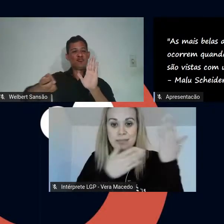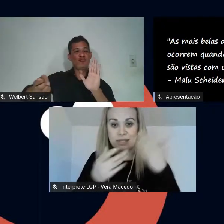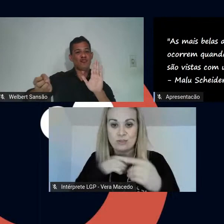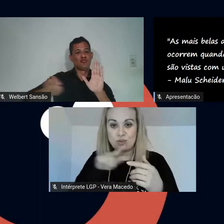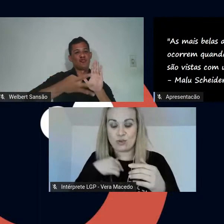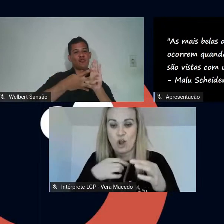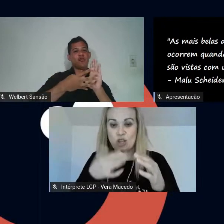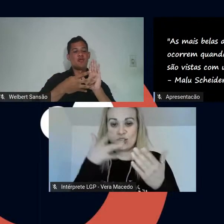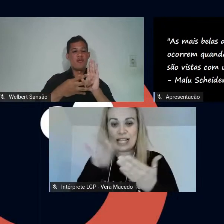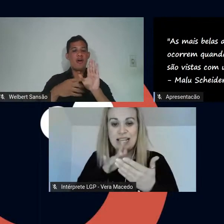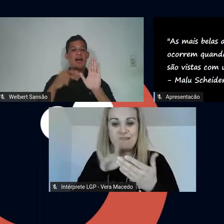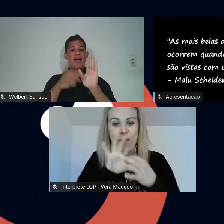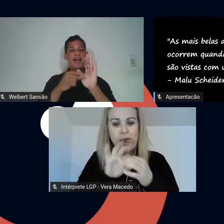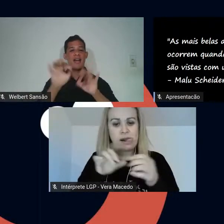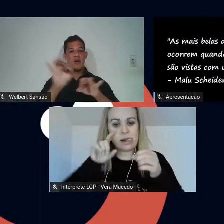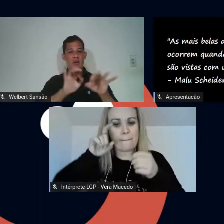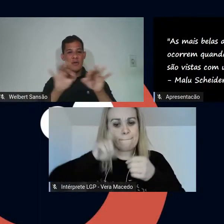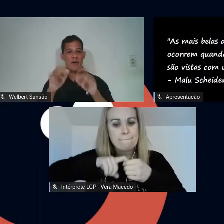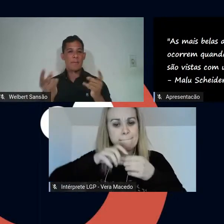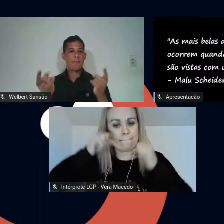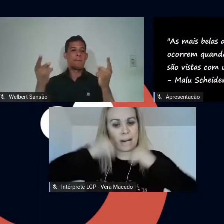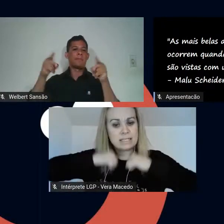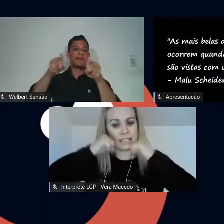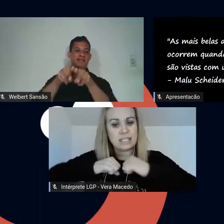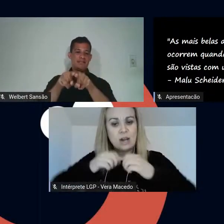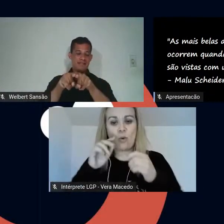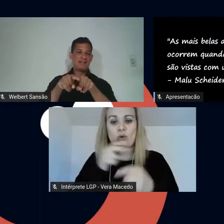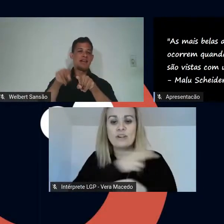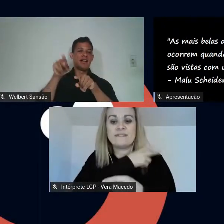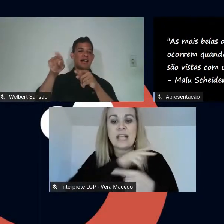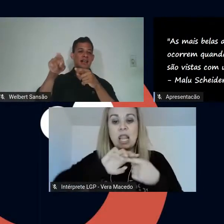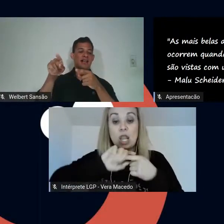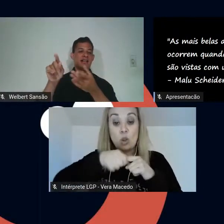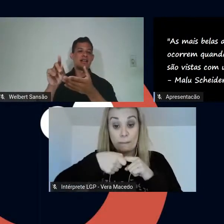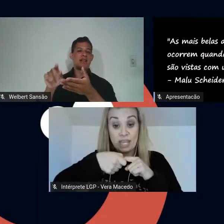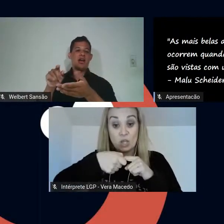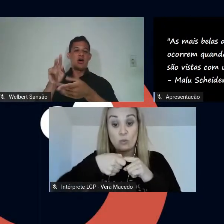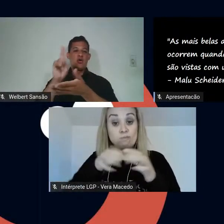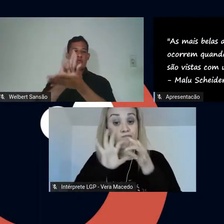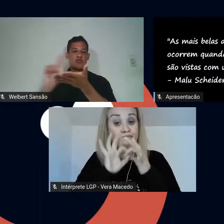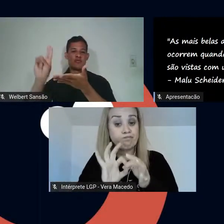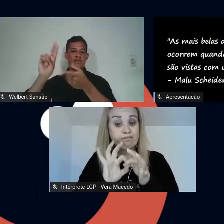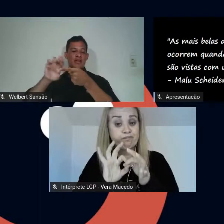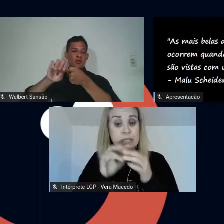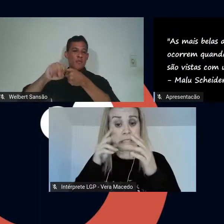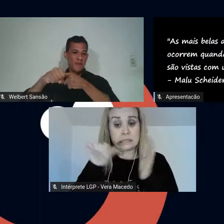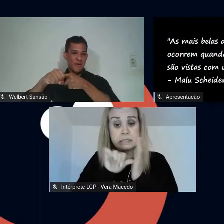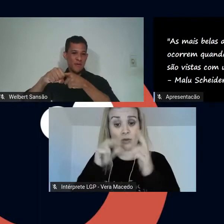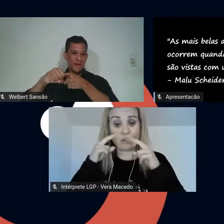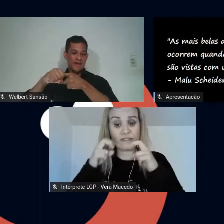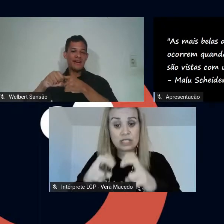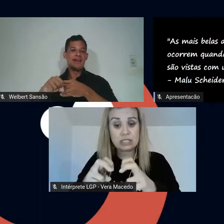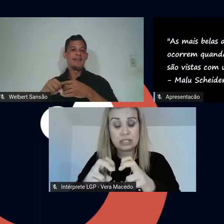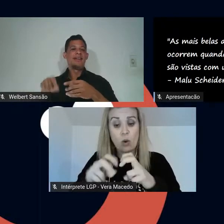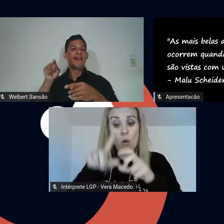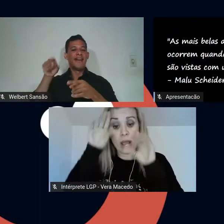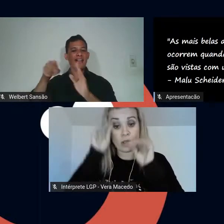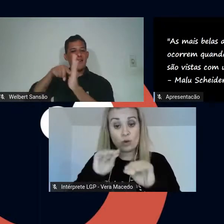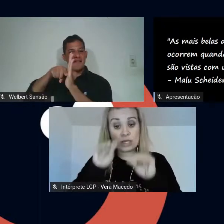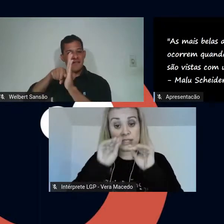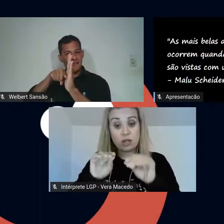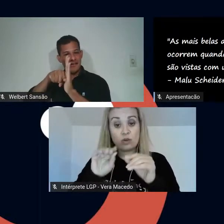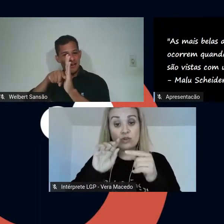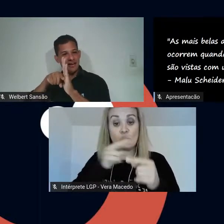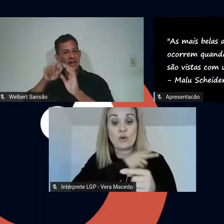organizado no âmbito de uma parceria com a Universidade do Minho, nomeadamente com o Centro de Investigação em Educação da